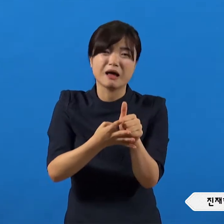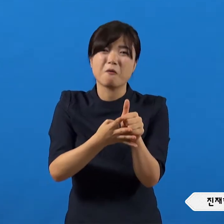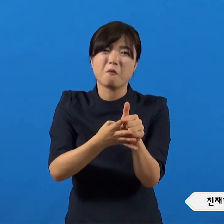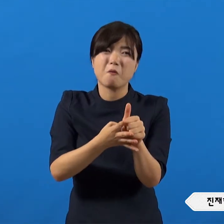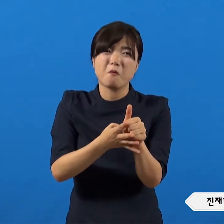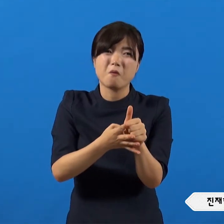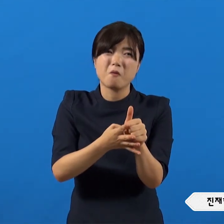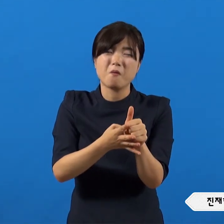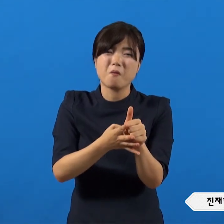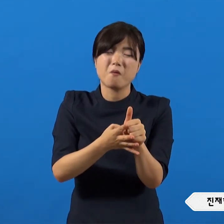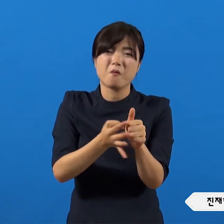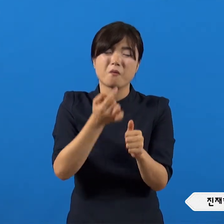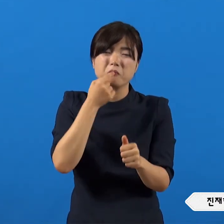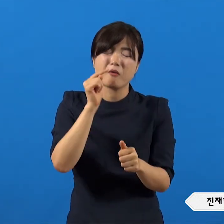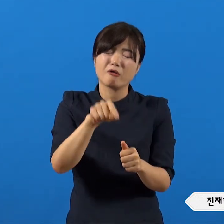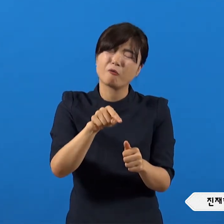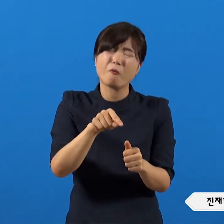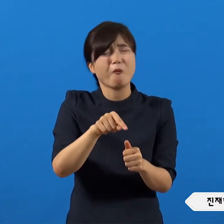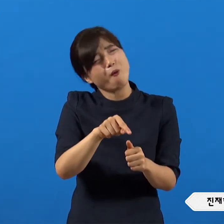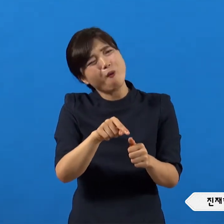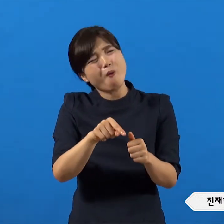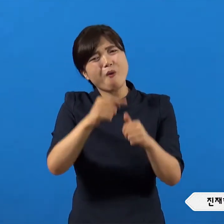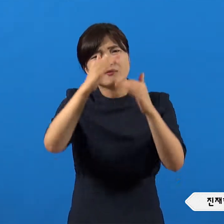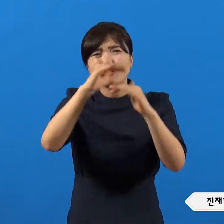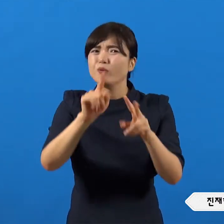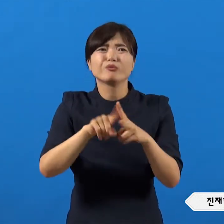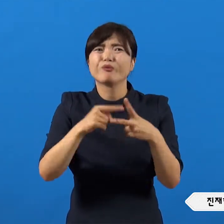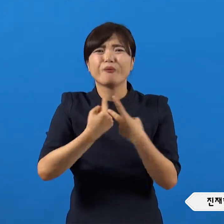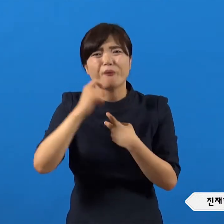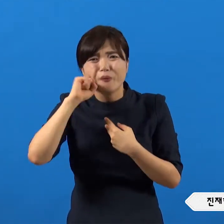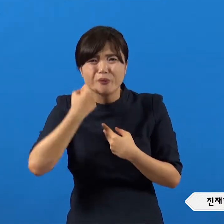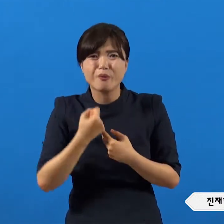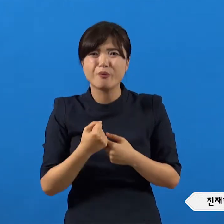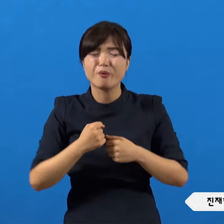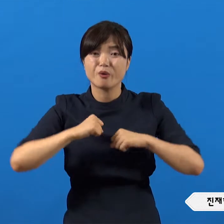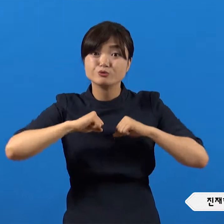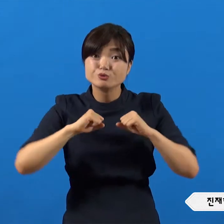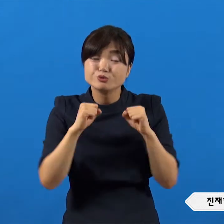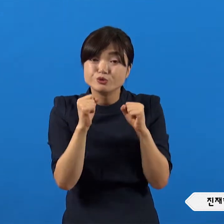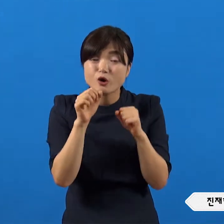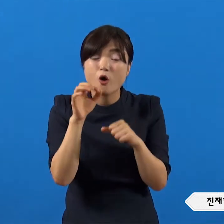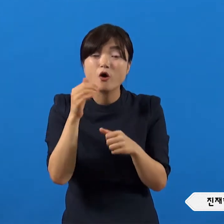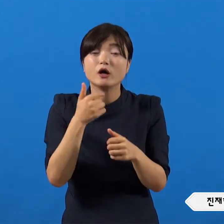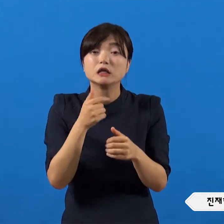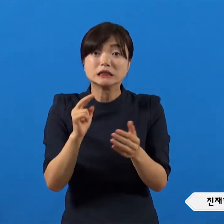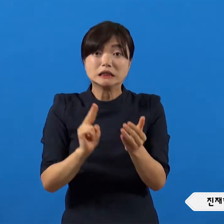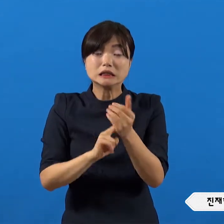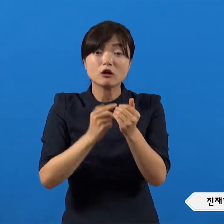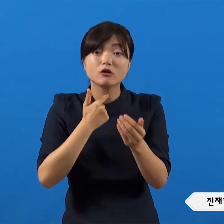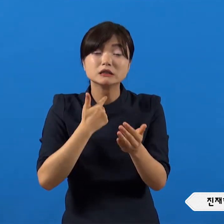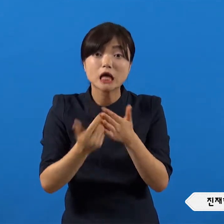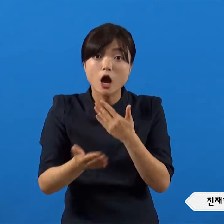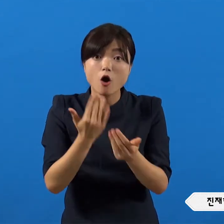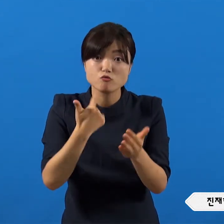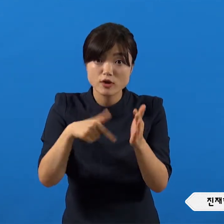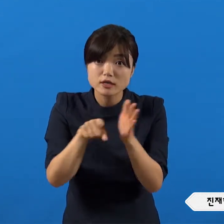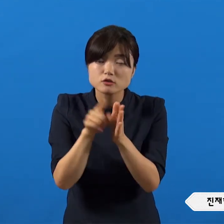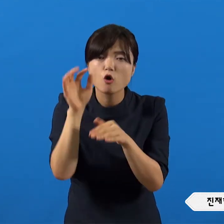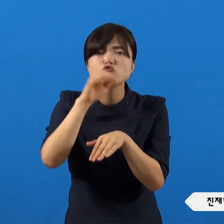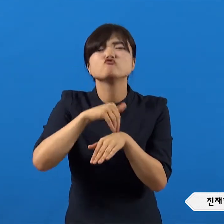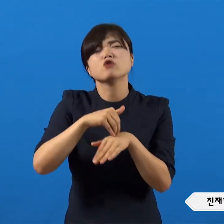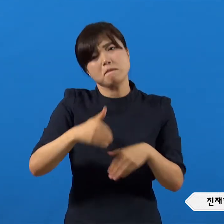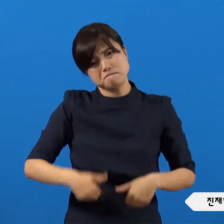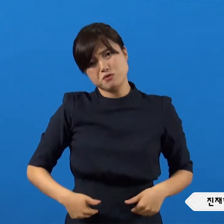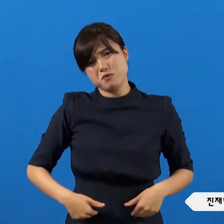하시고, 여러분 순종의 기적을 체험하는데 순종의 훈련이